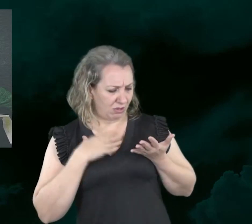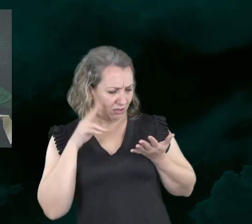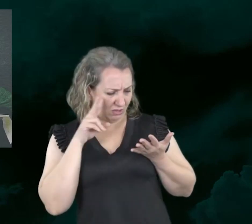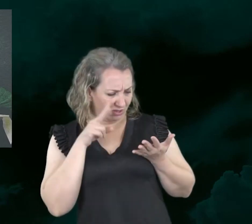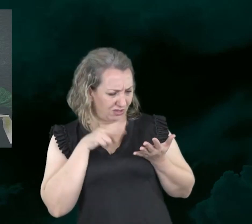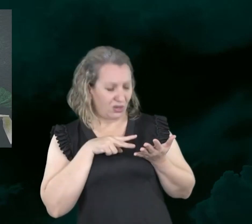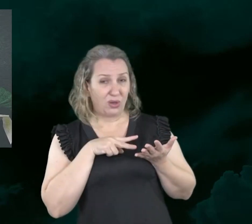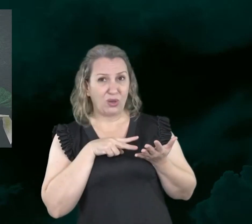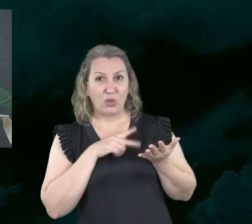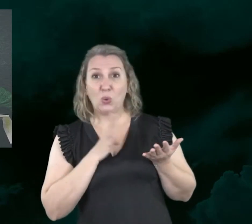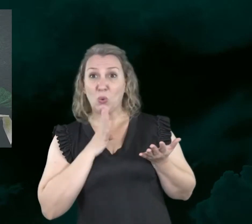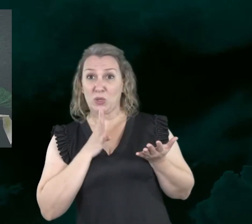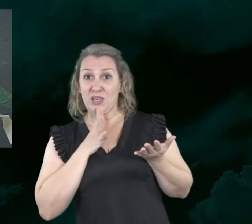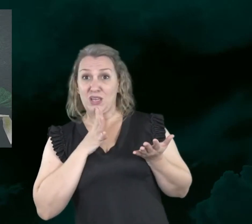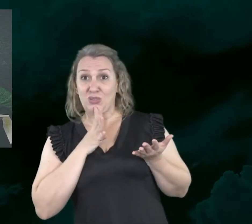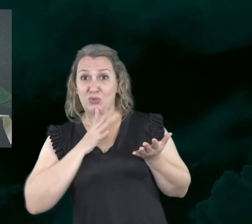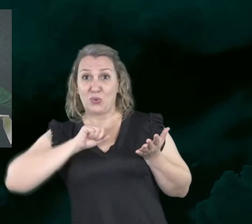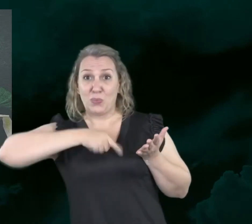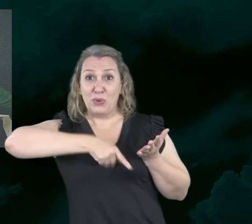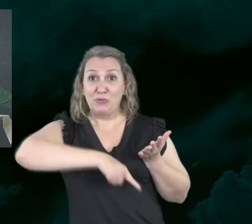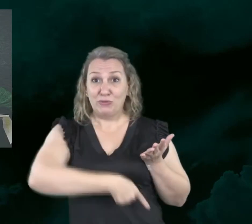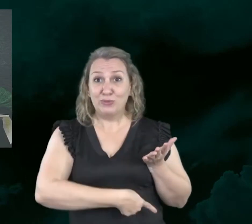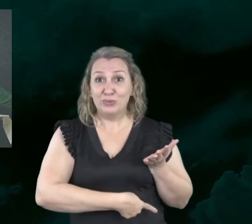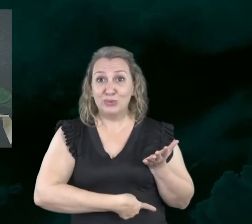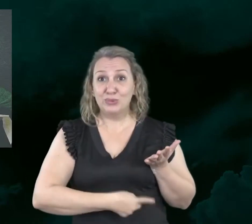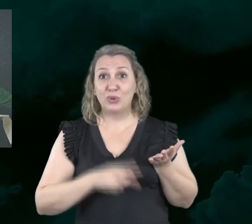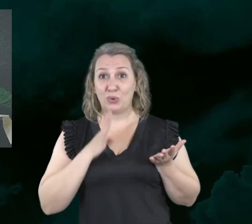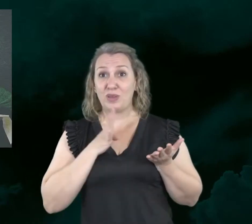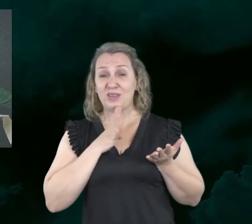sabe exatamente a impureza que cada um ainda tem.